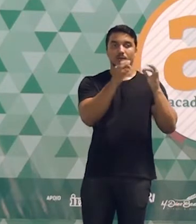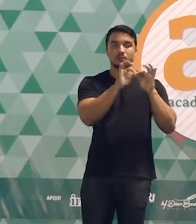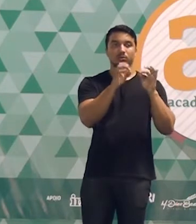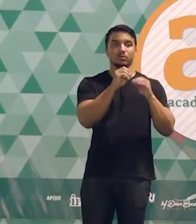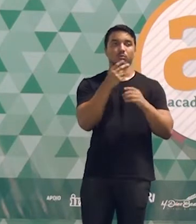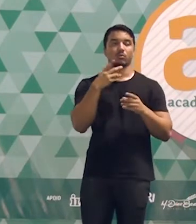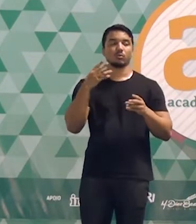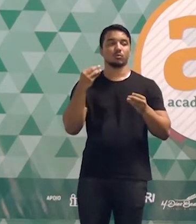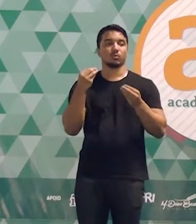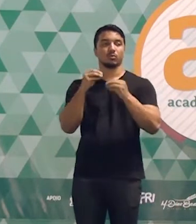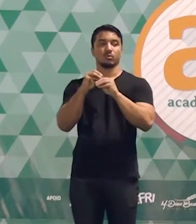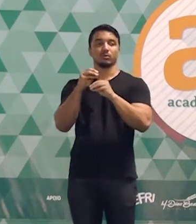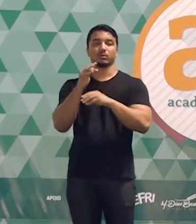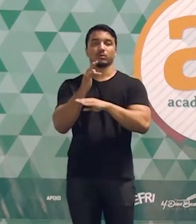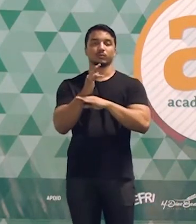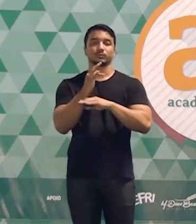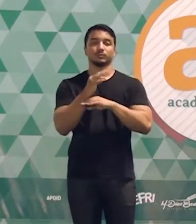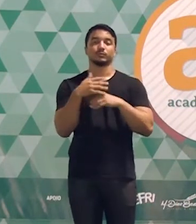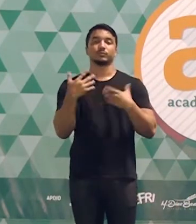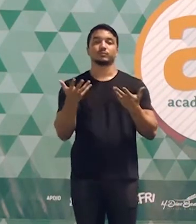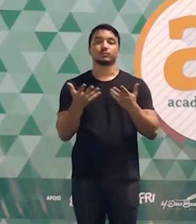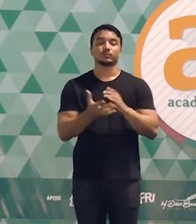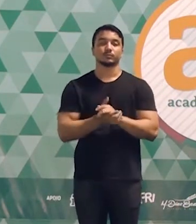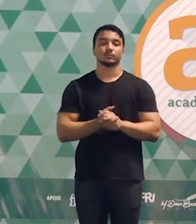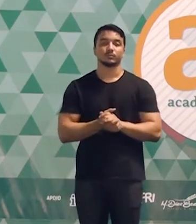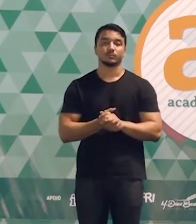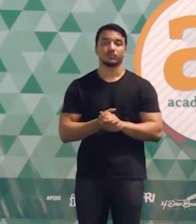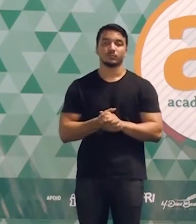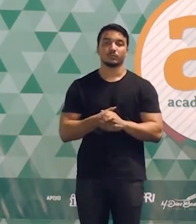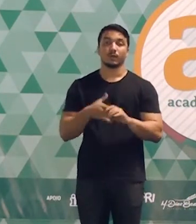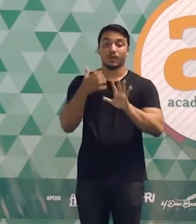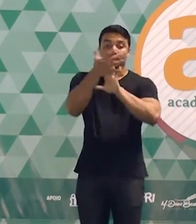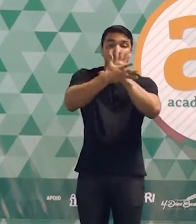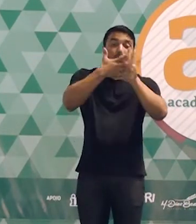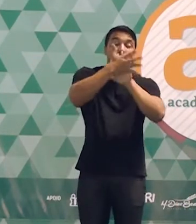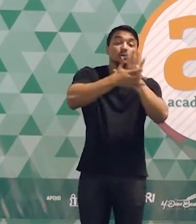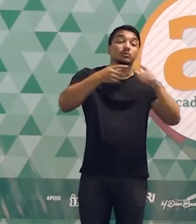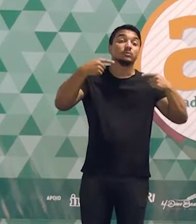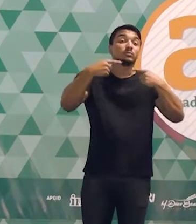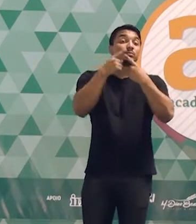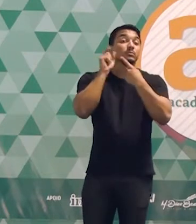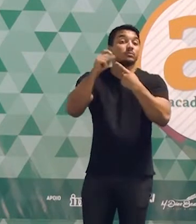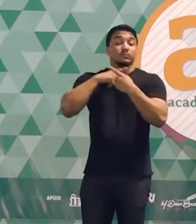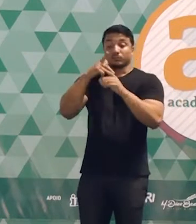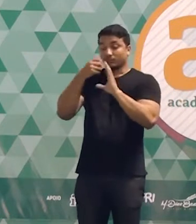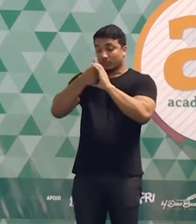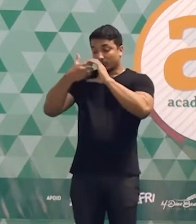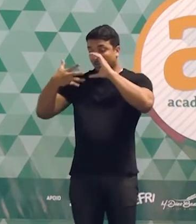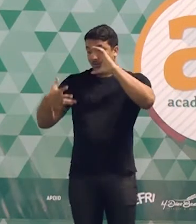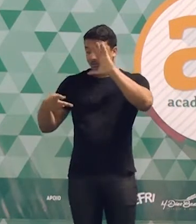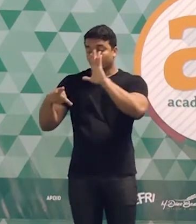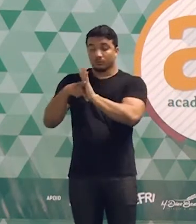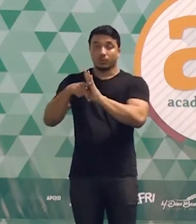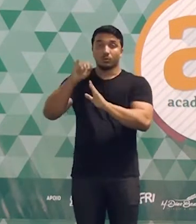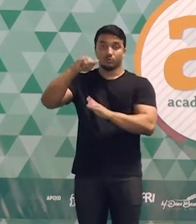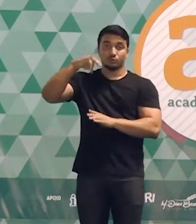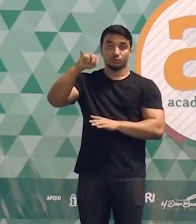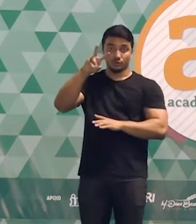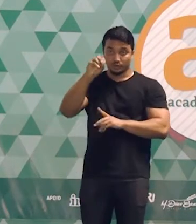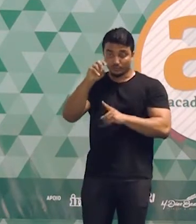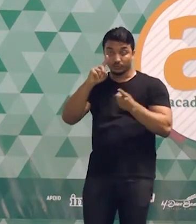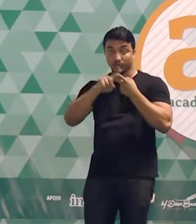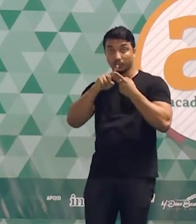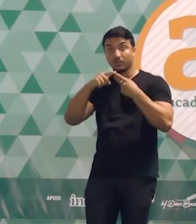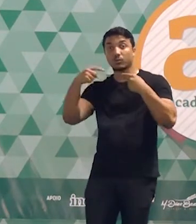coloquial. Aí, meu chapa, nós estamos falando aqui de textos que, além dessa característica de serem